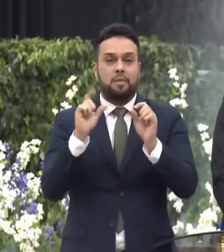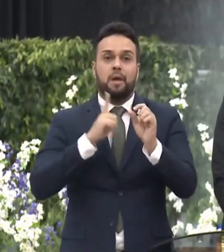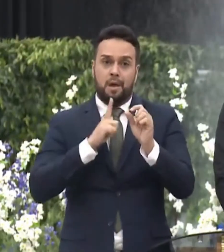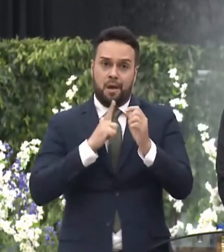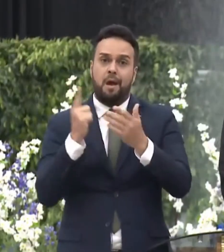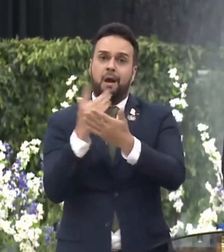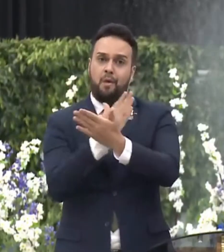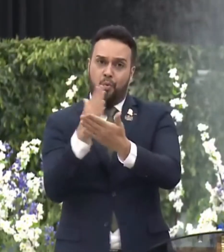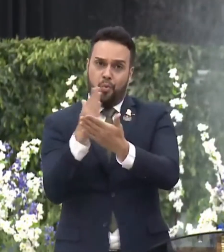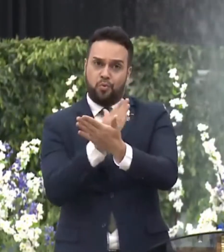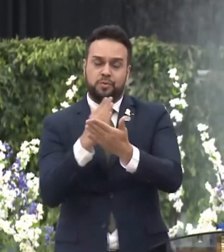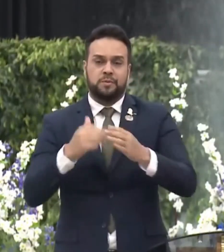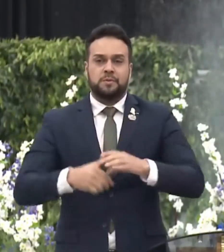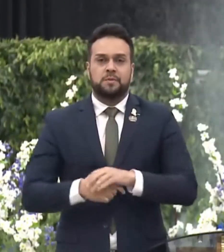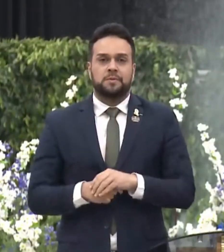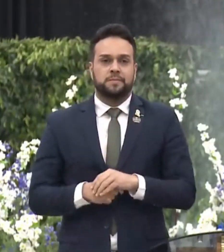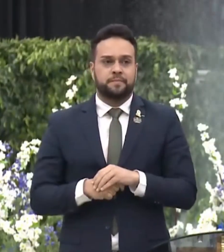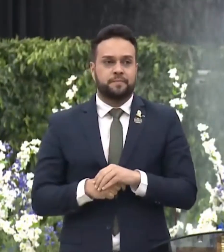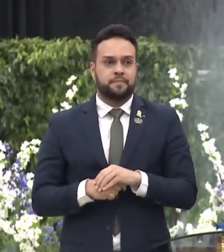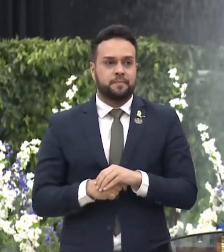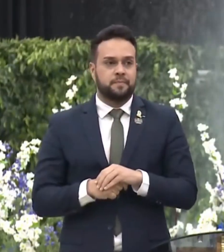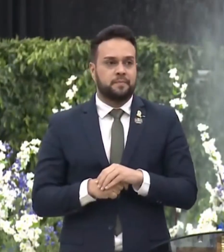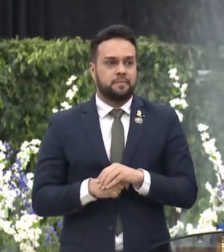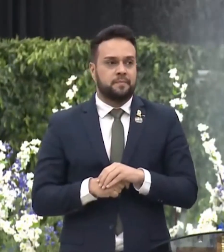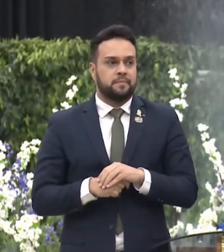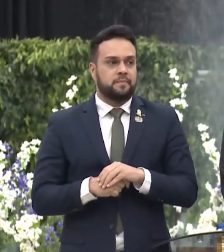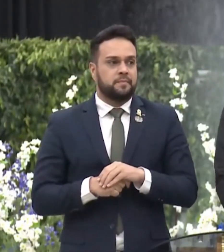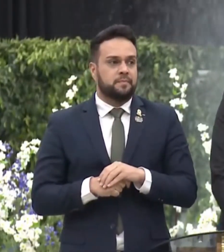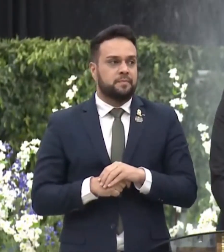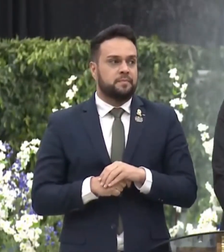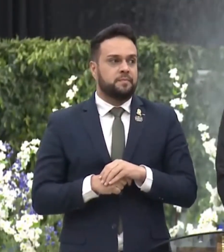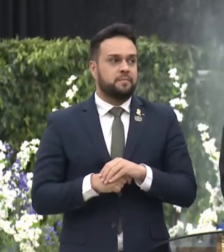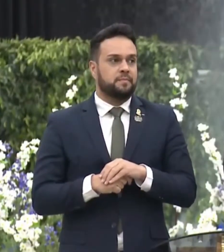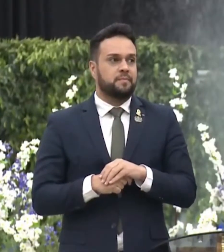alguns, um pouco precipitados,